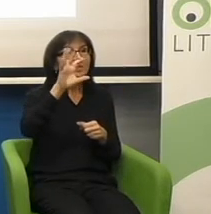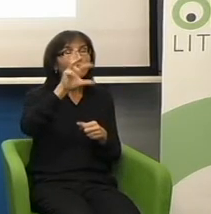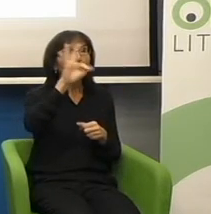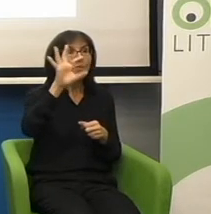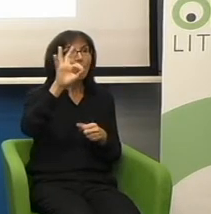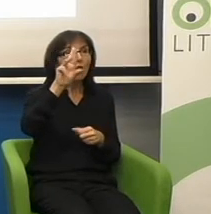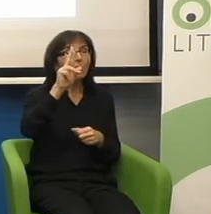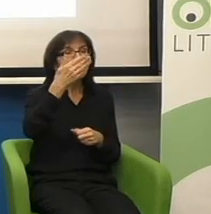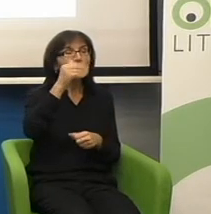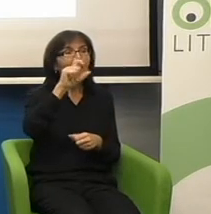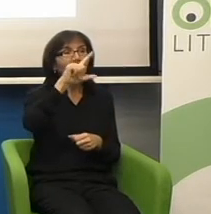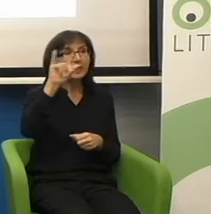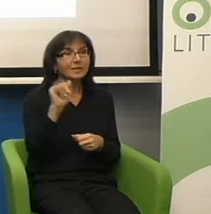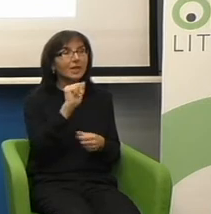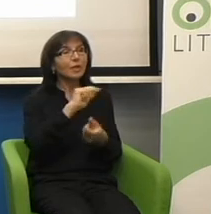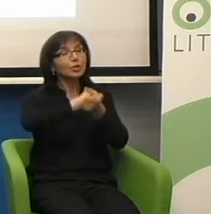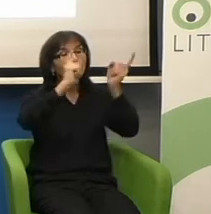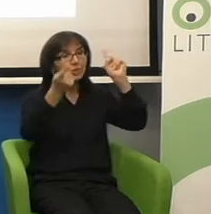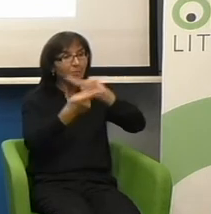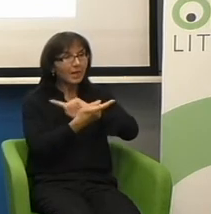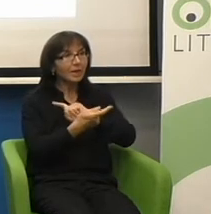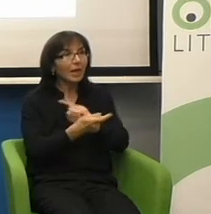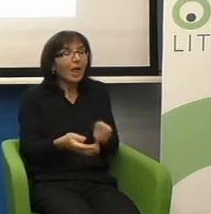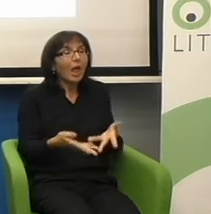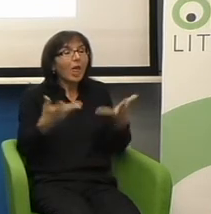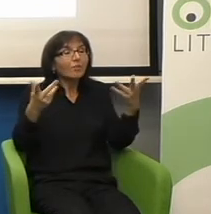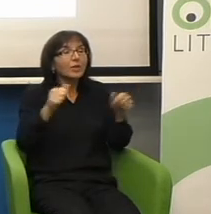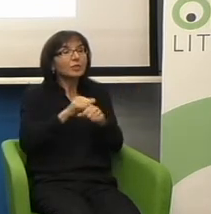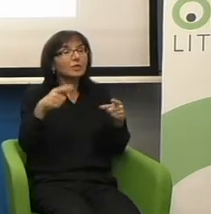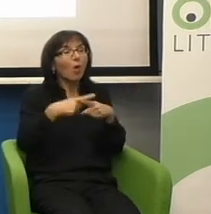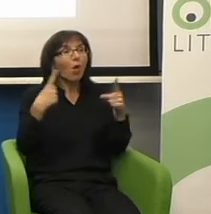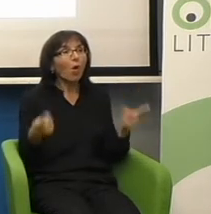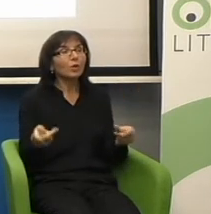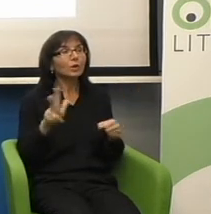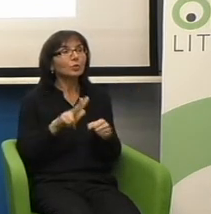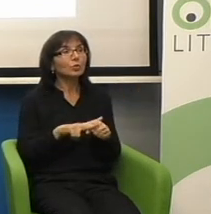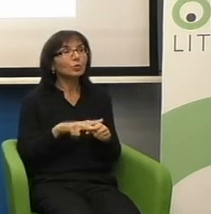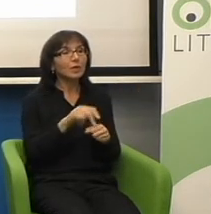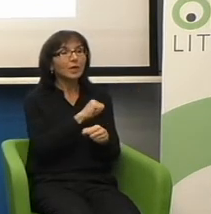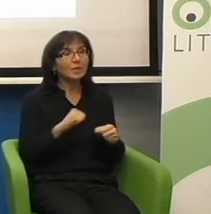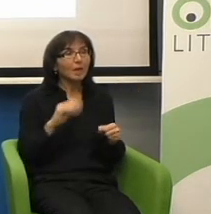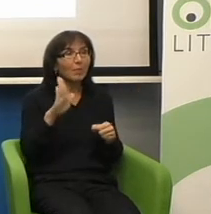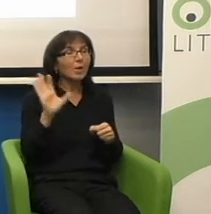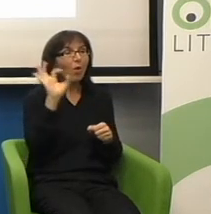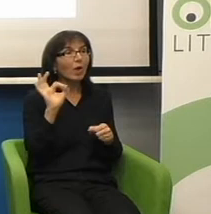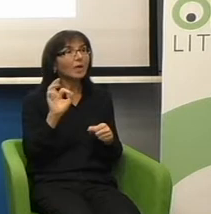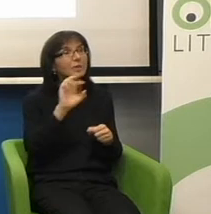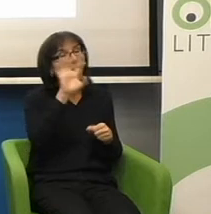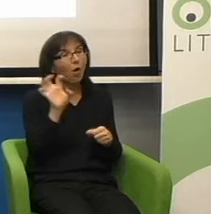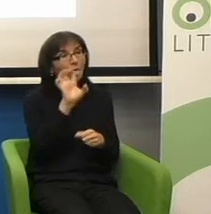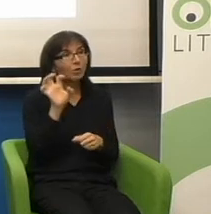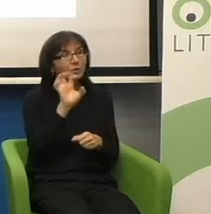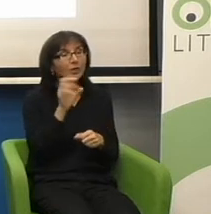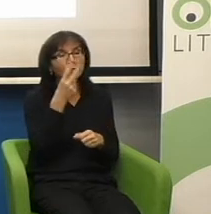Dla wielu jest to okres, który sami mieli okazję obejrzeć.